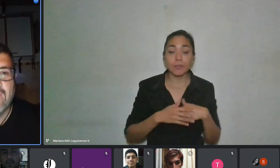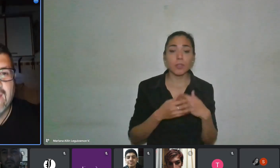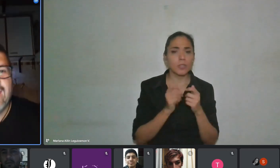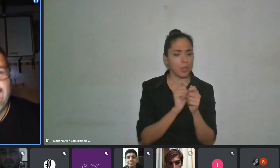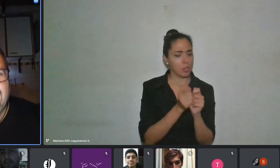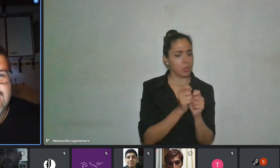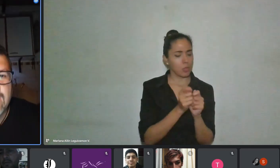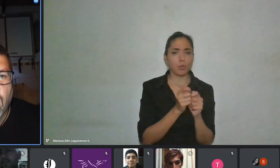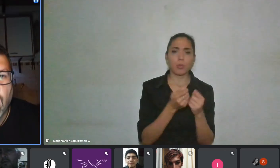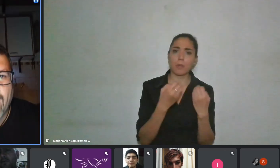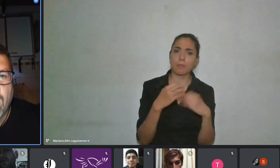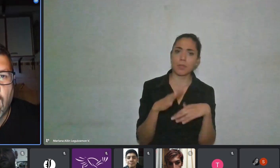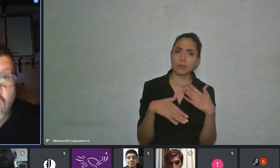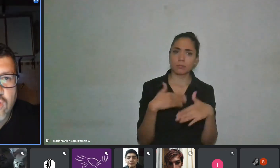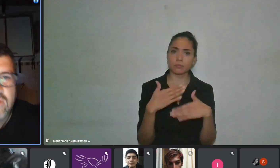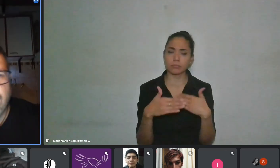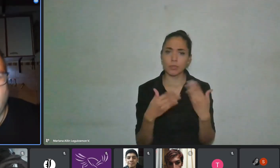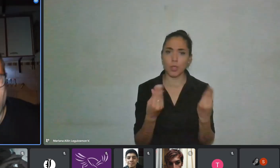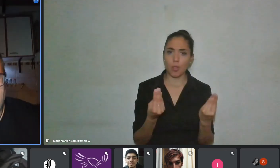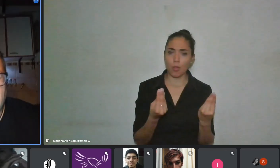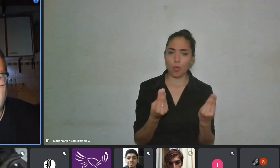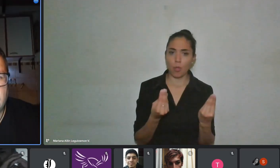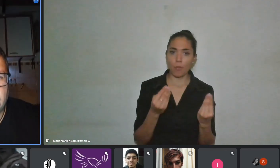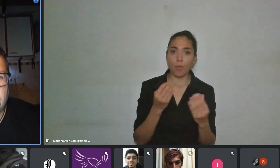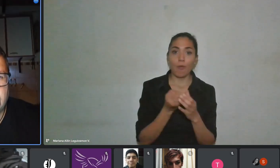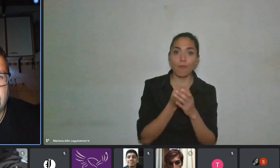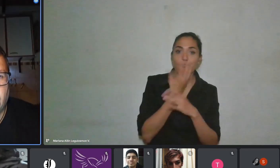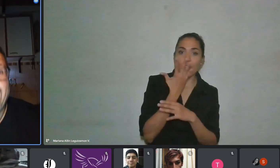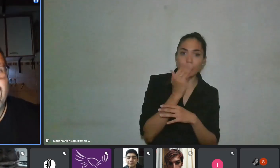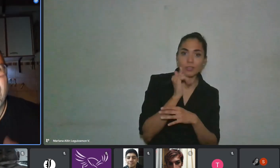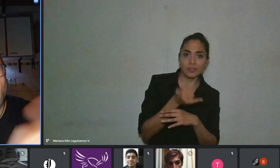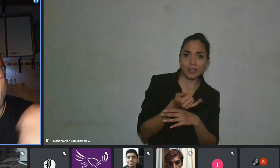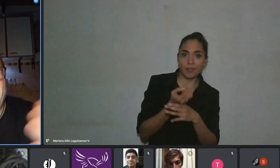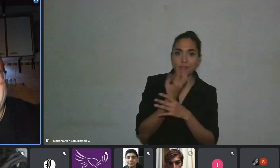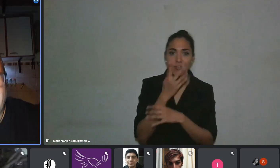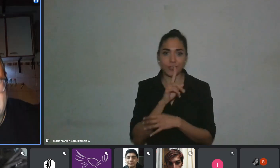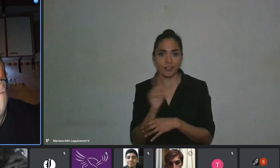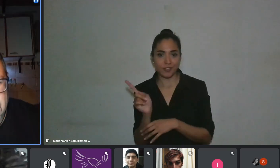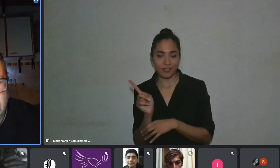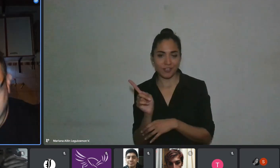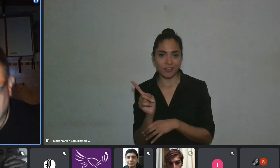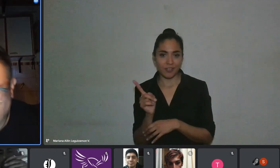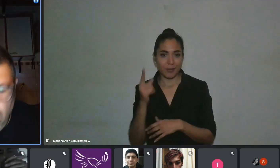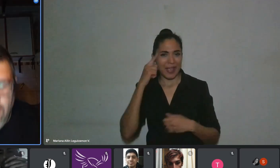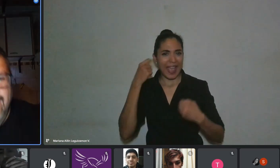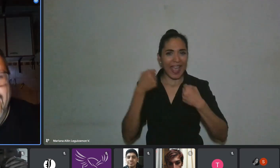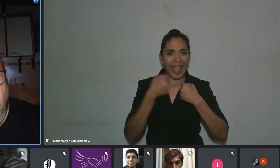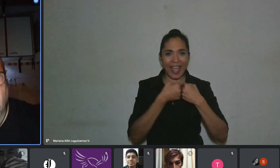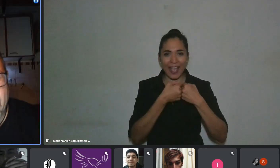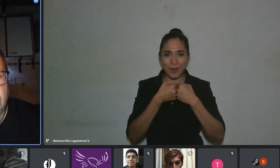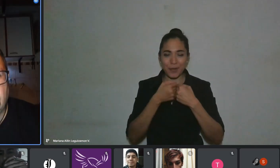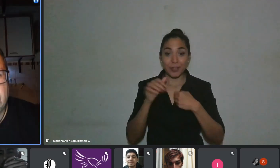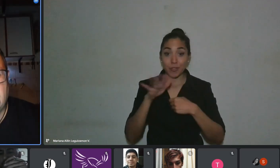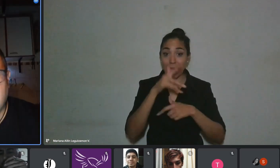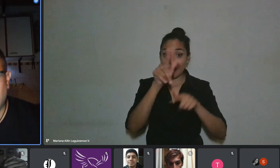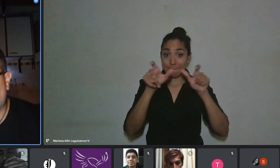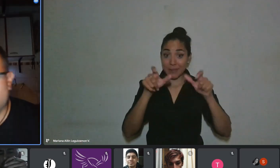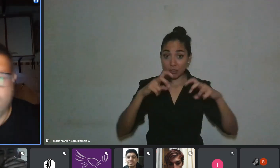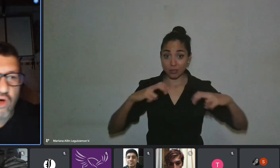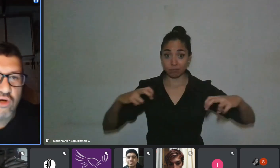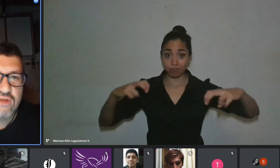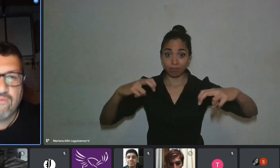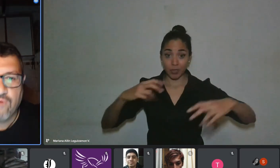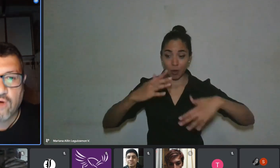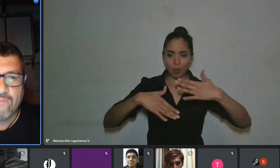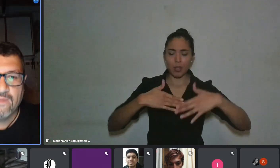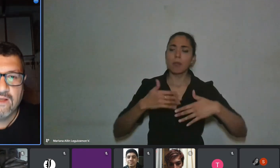ver, jugamos con o sin flor. No hay un acuerdo tácito entre todos los que van a jugar al truco y dice, che, jugamos